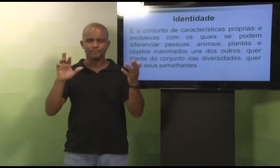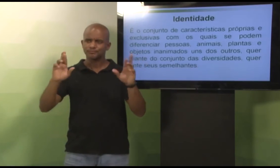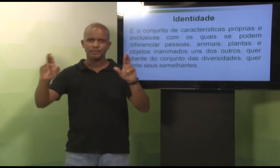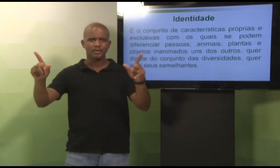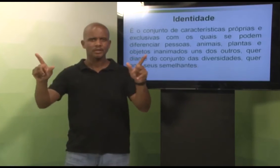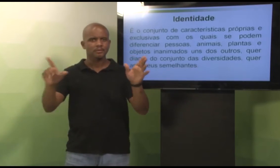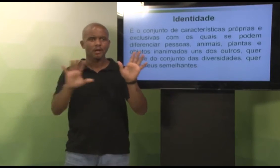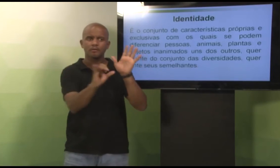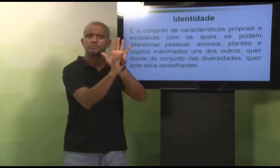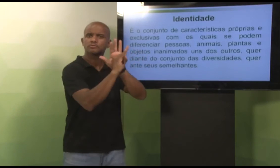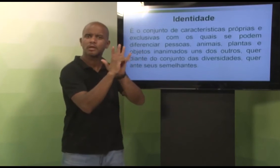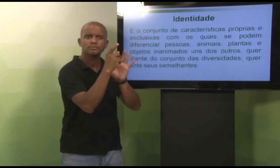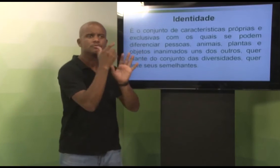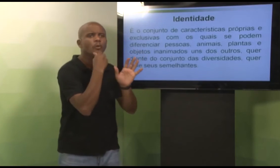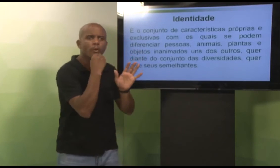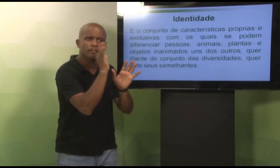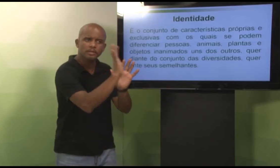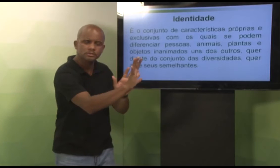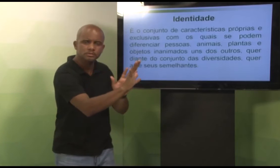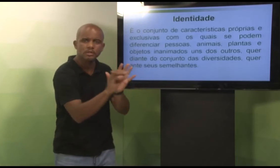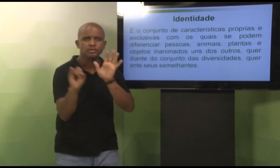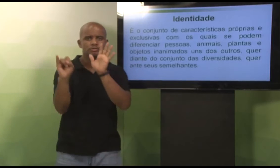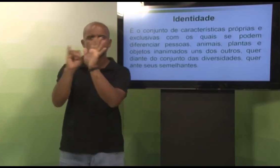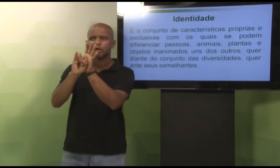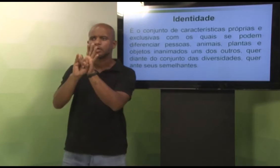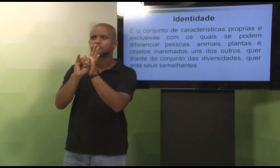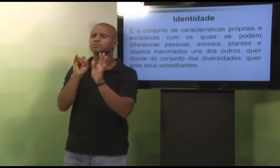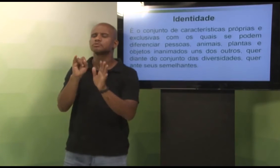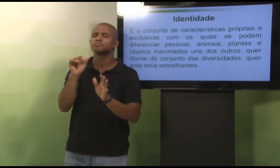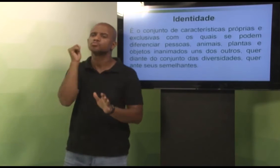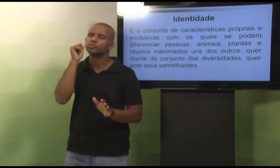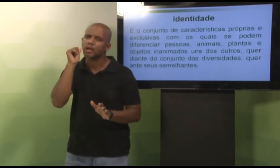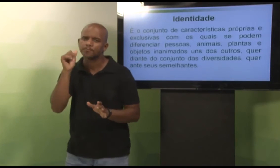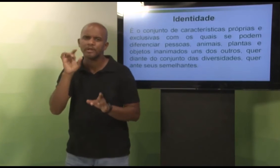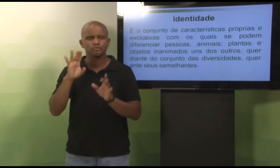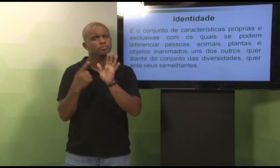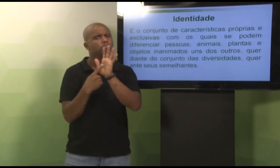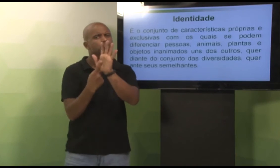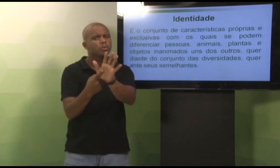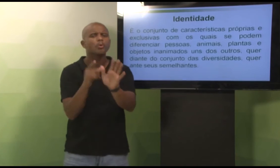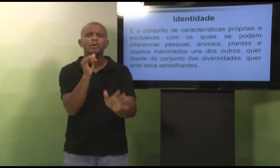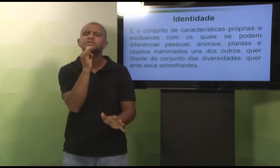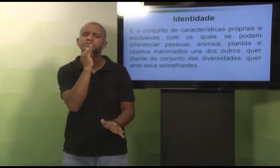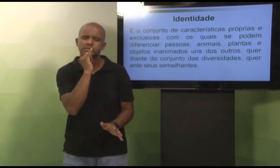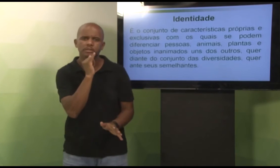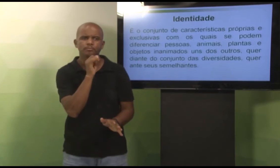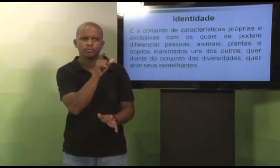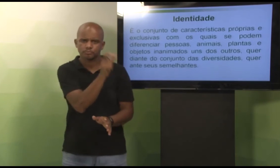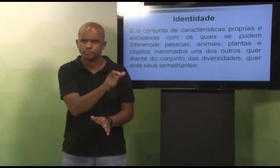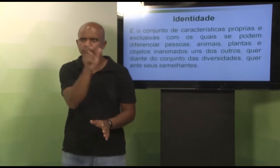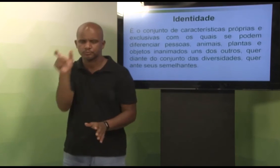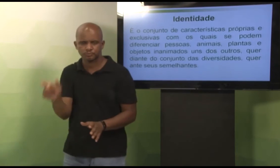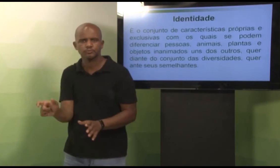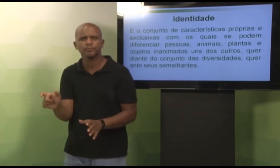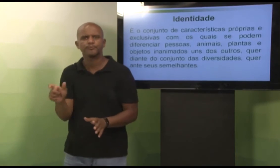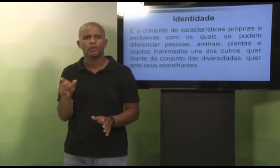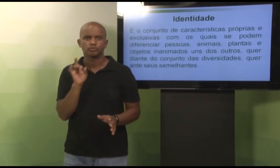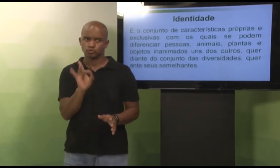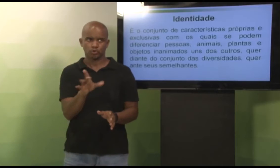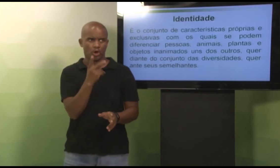que são características diferentes. Então, cada um tem a sua identidade. A mulher, o homem. Aqui eu